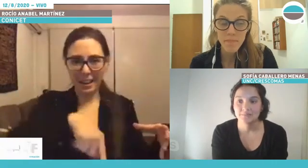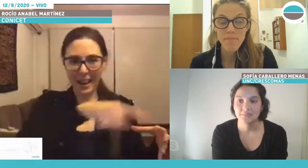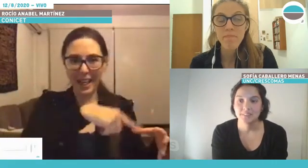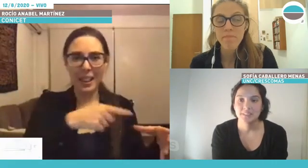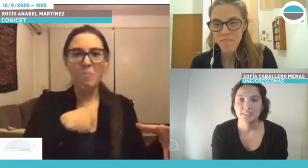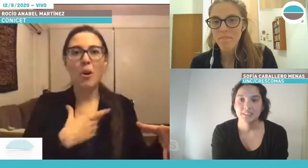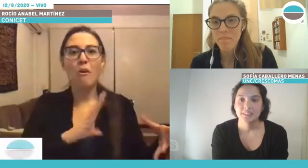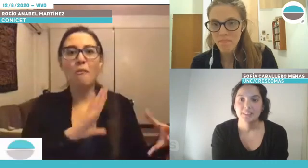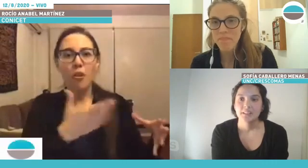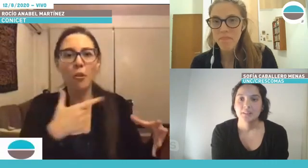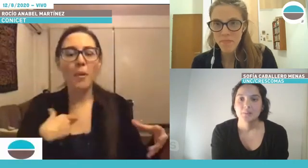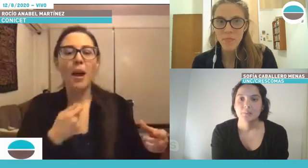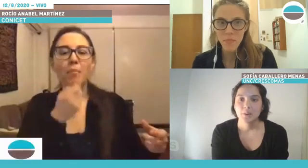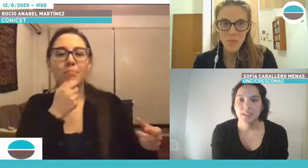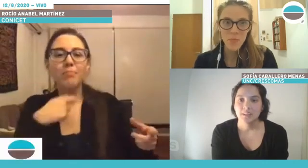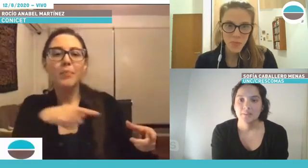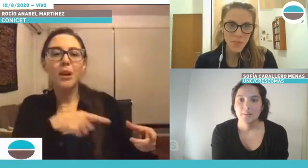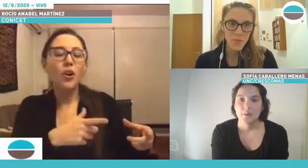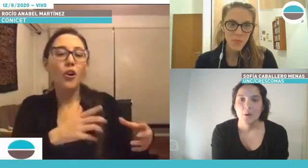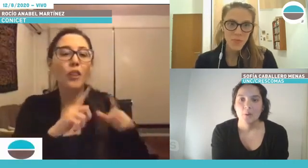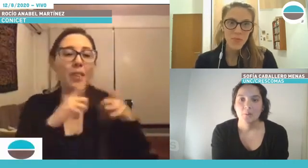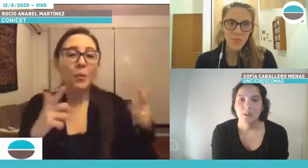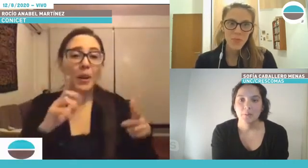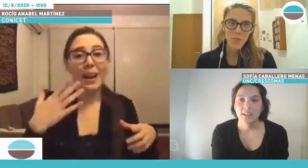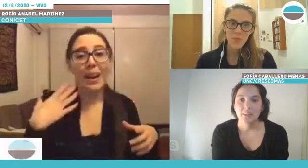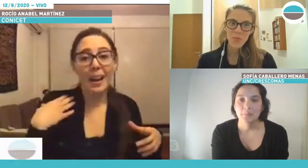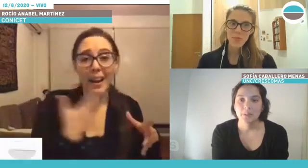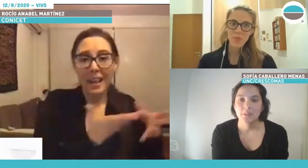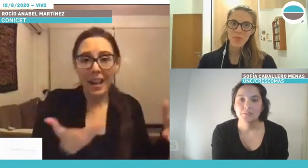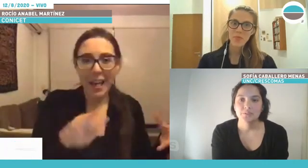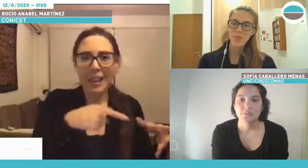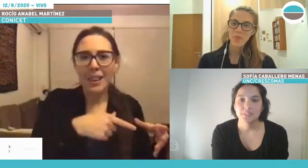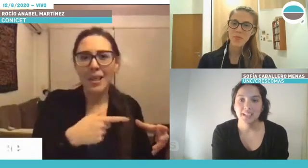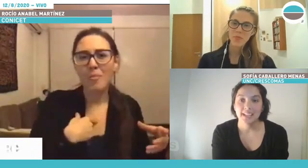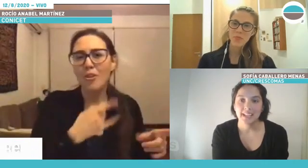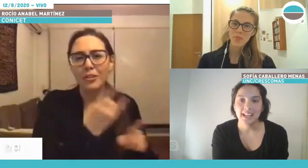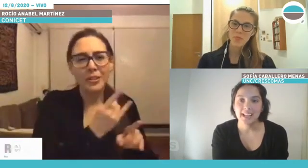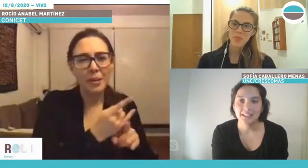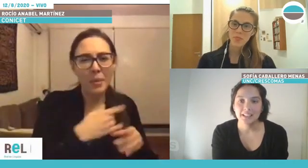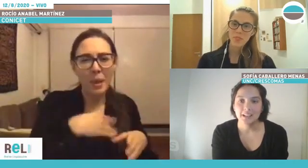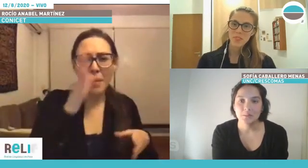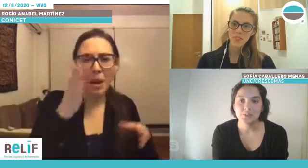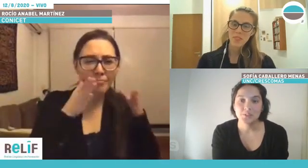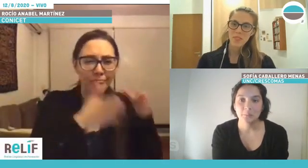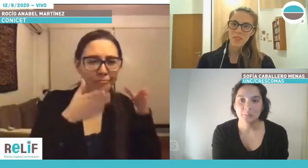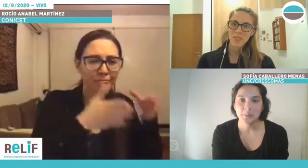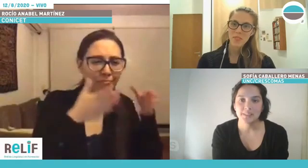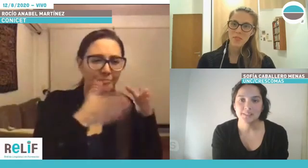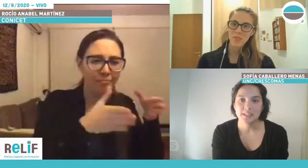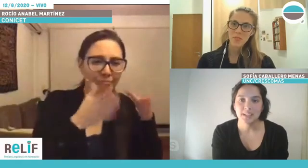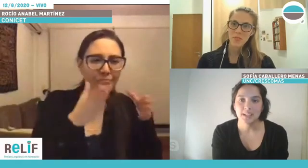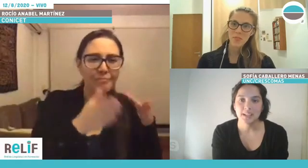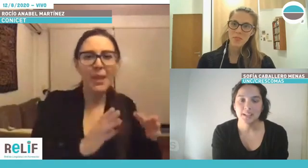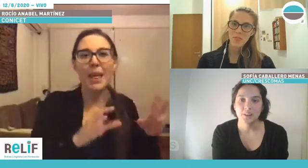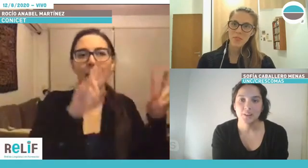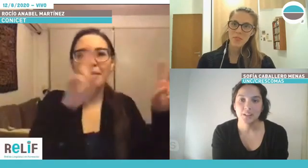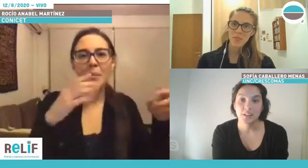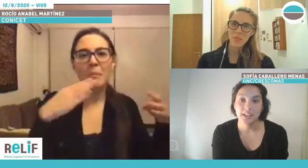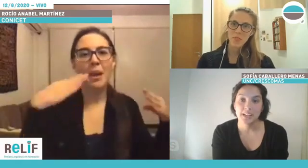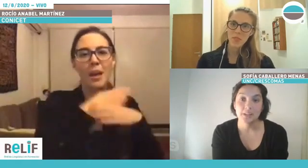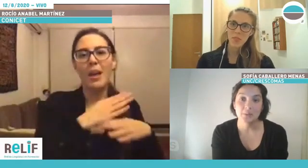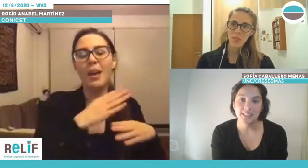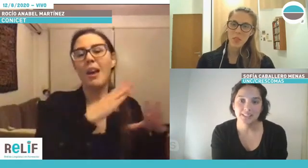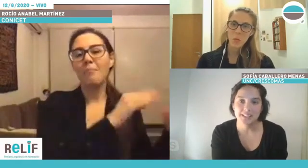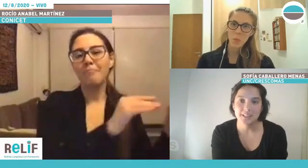general. ¿Por qué? Porque, por ejemplo, en general, digamos, siempre